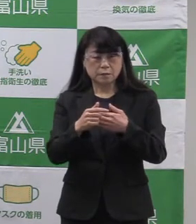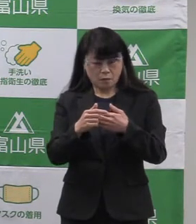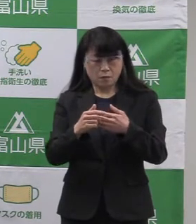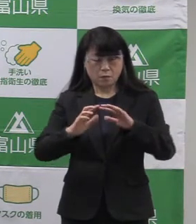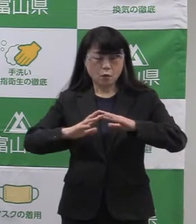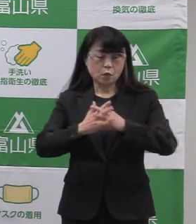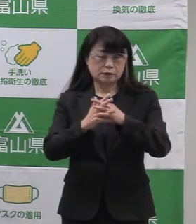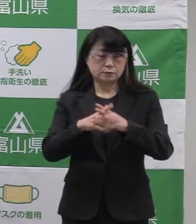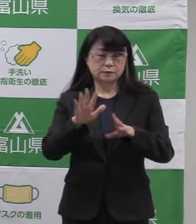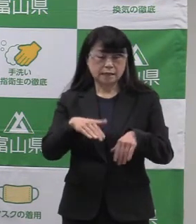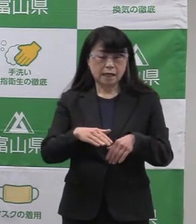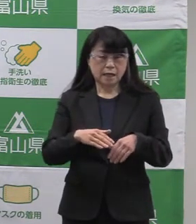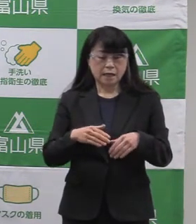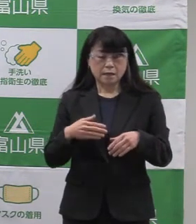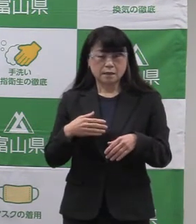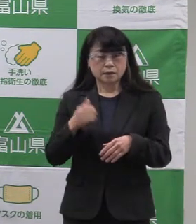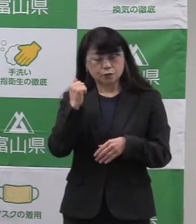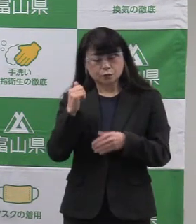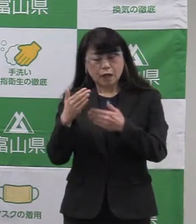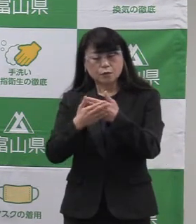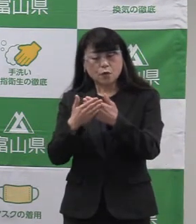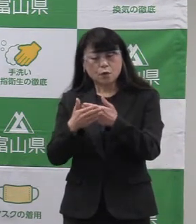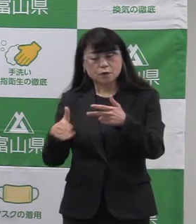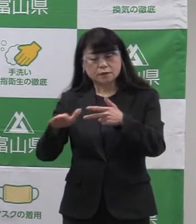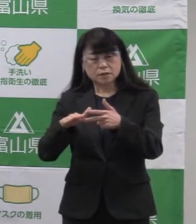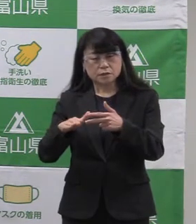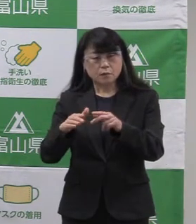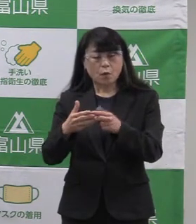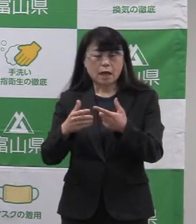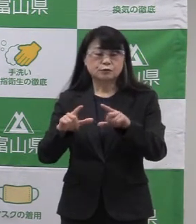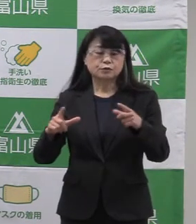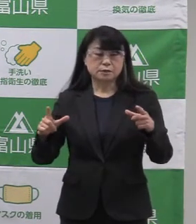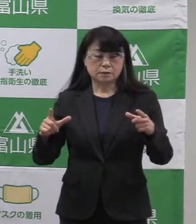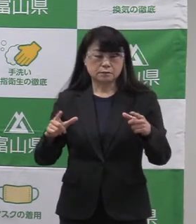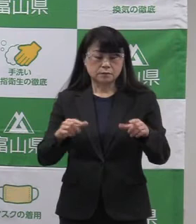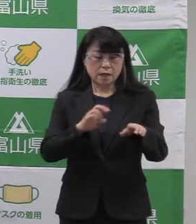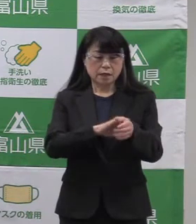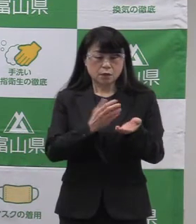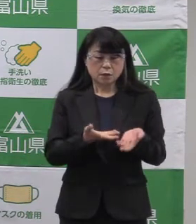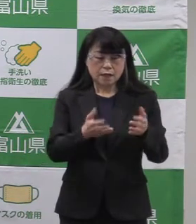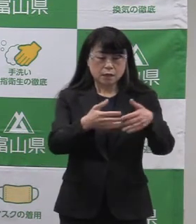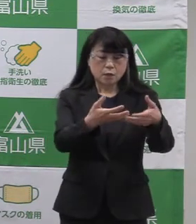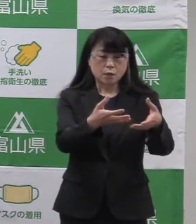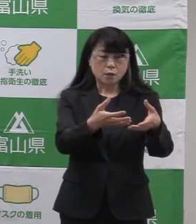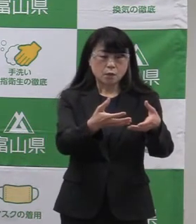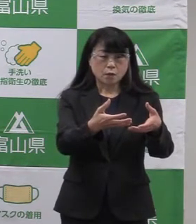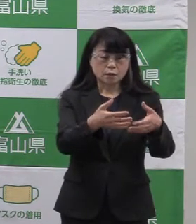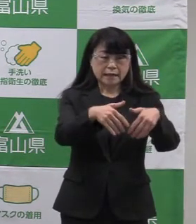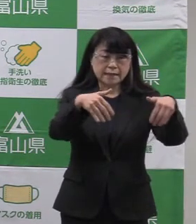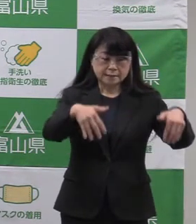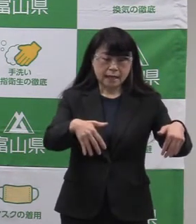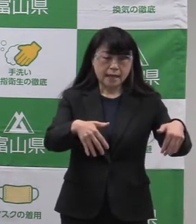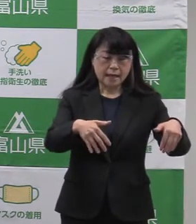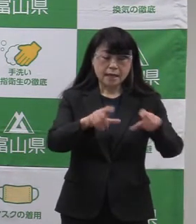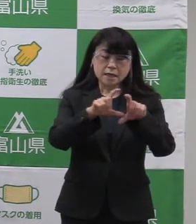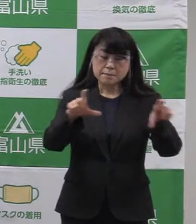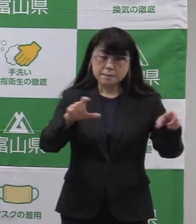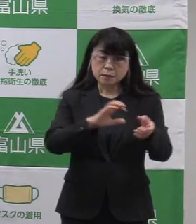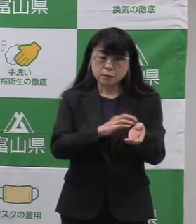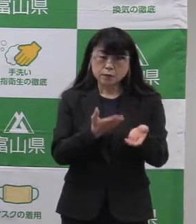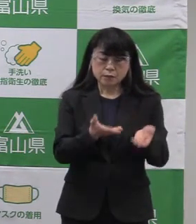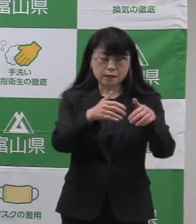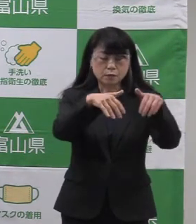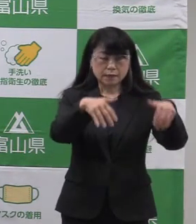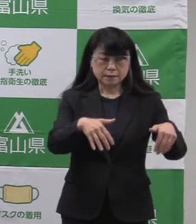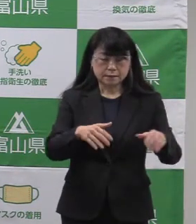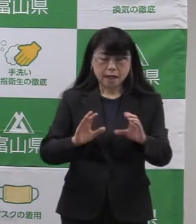拡充をしていく、そして、医療提供体制を一般の医療提供体制、そしてコロ